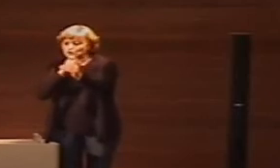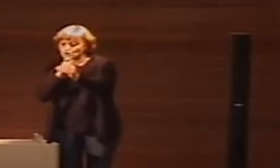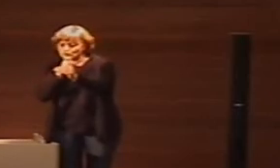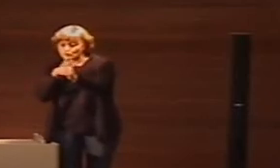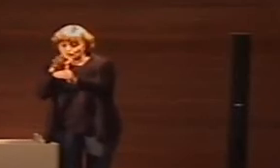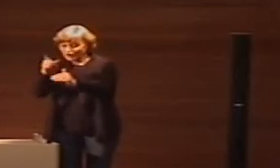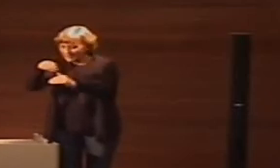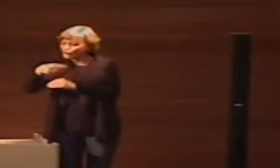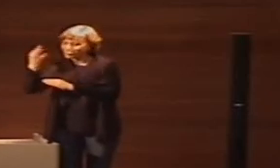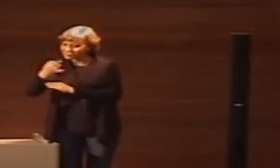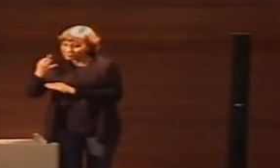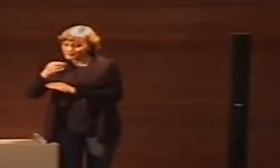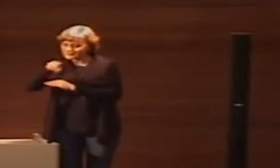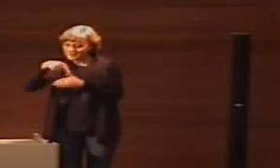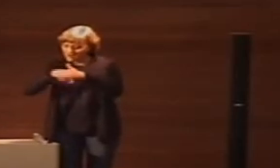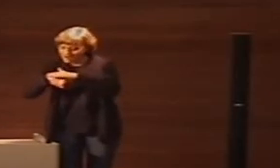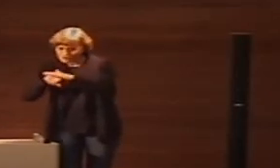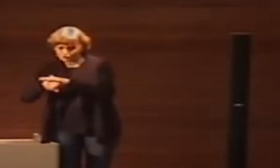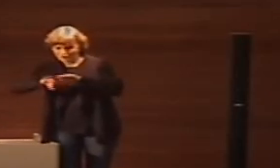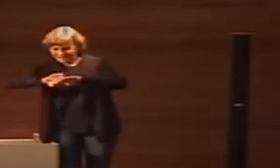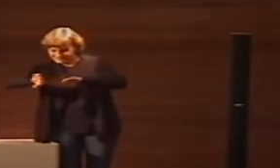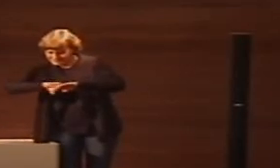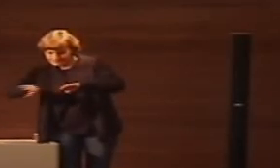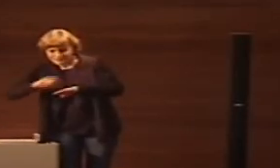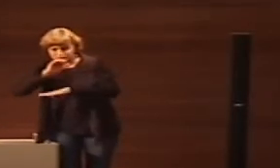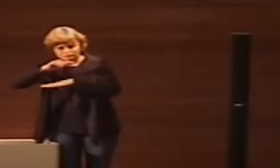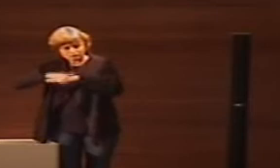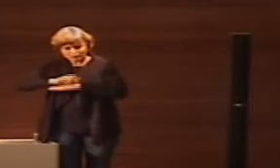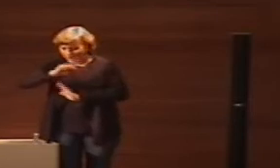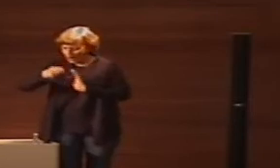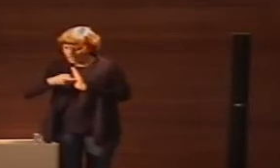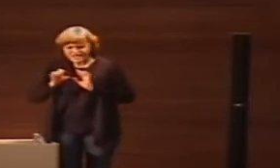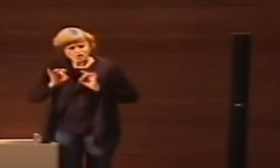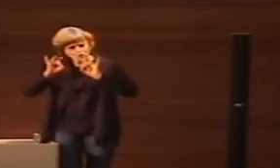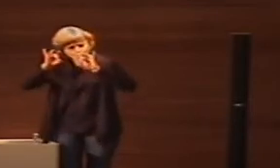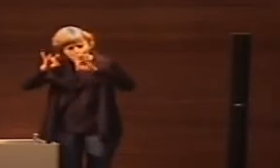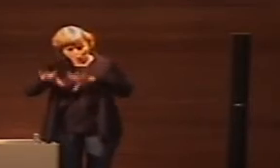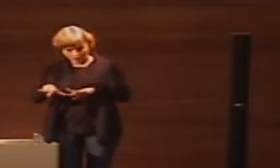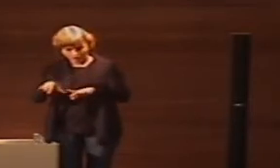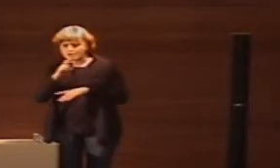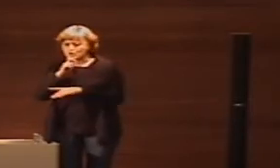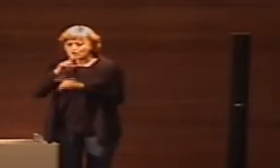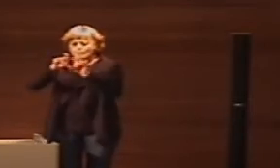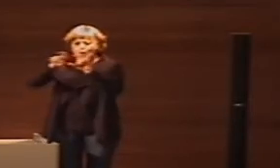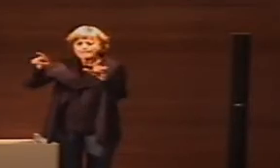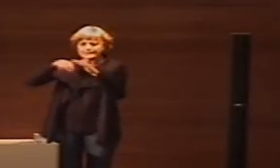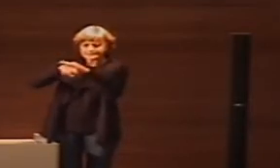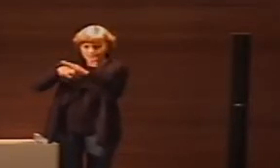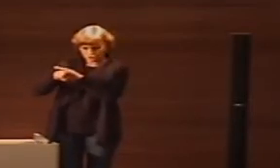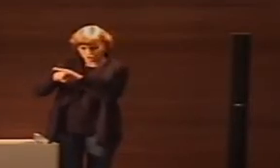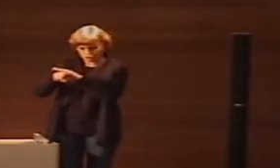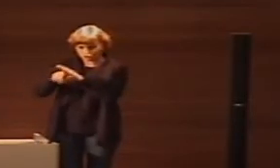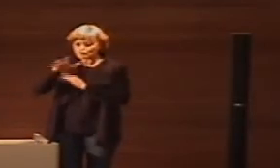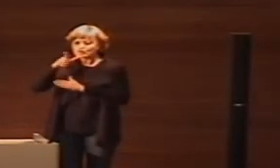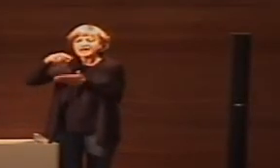recogida selectiva. Esto es algo, ya digo, emergente. Empieza a haber algunos municipios experimentando con esto, ¿no? Para que los incentivos